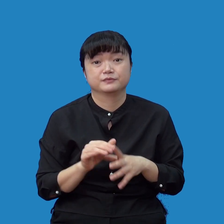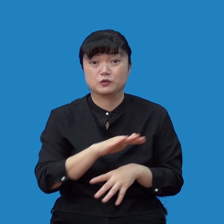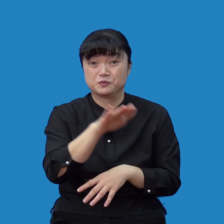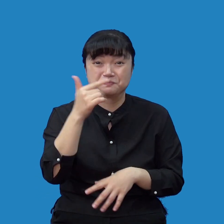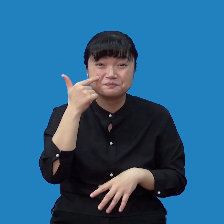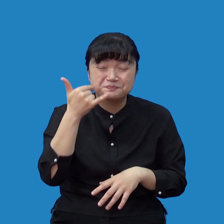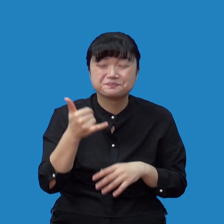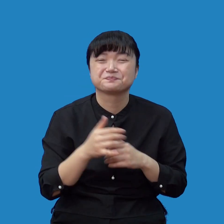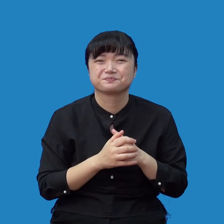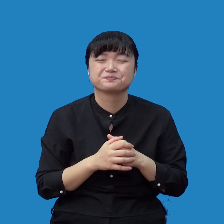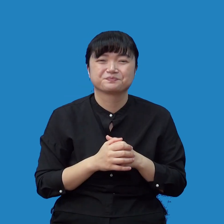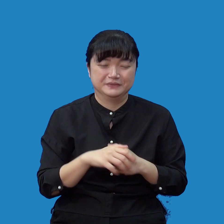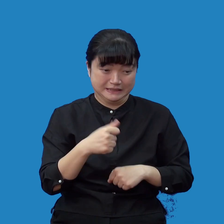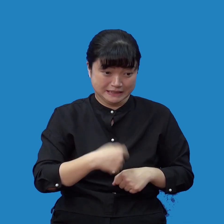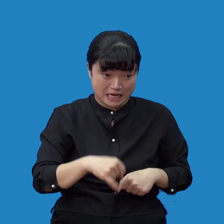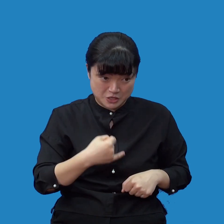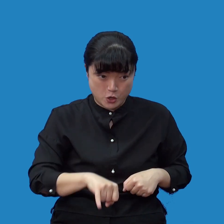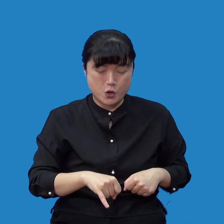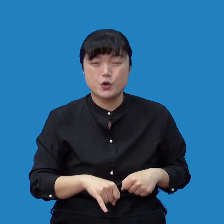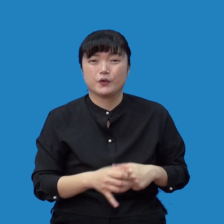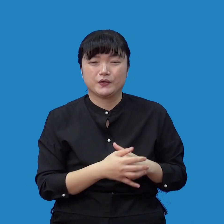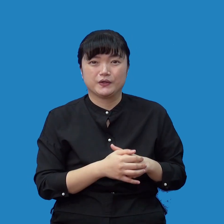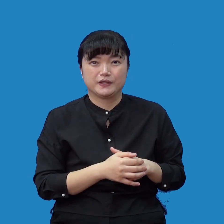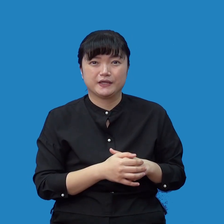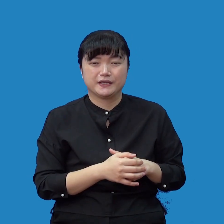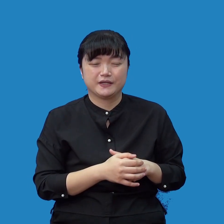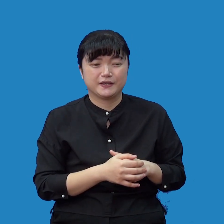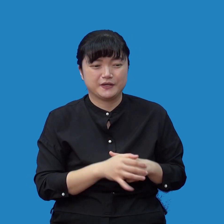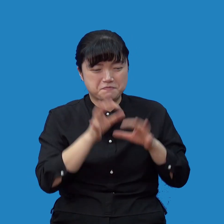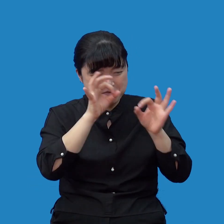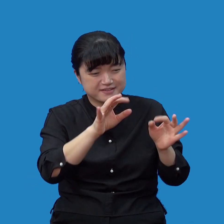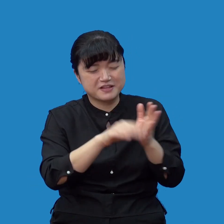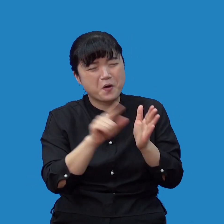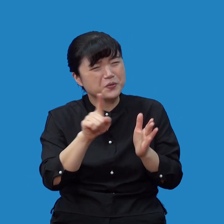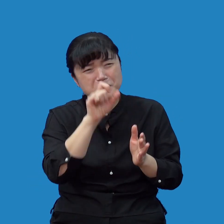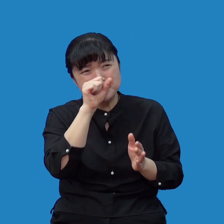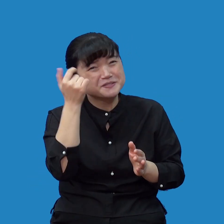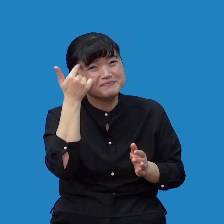부모님들은 우리 자녀들과 어떨 때 보기가 좋으십니까?